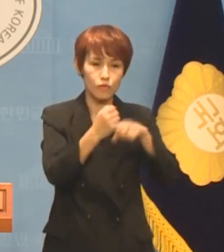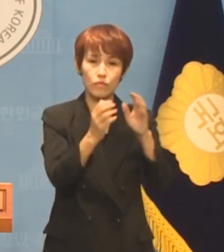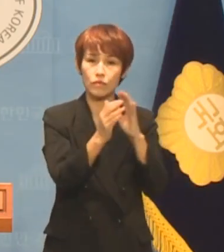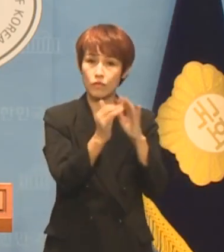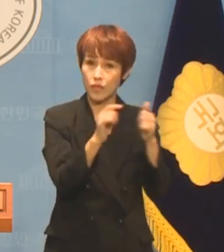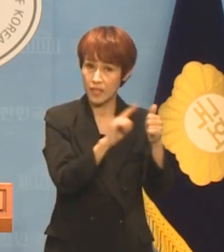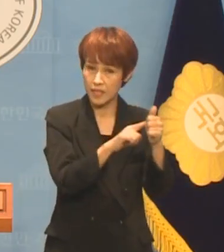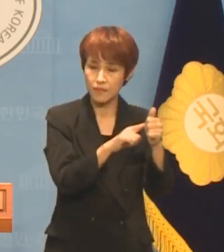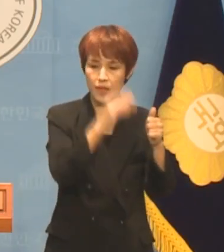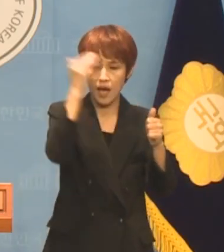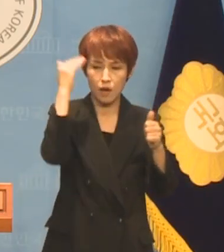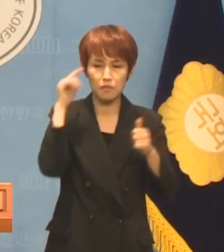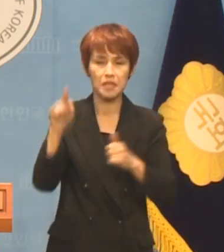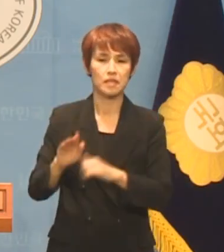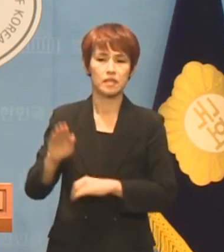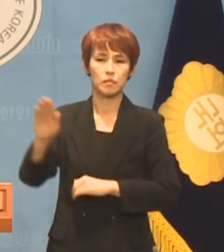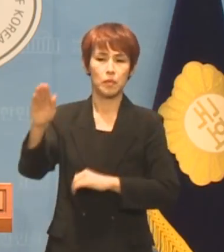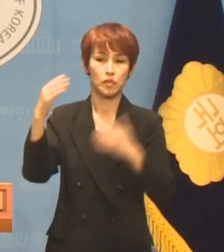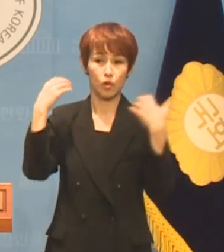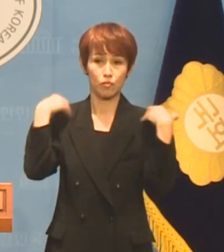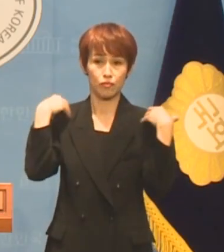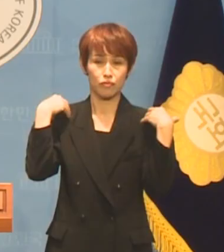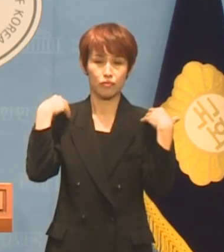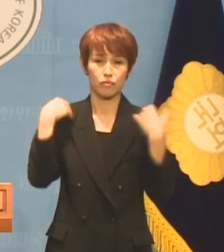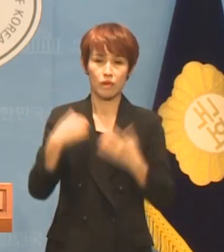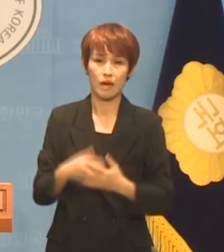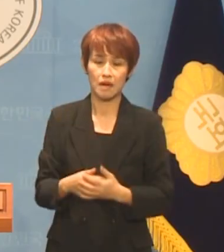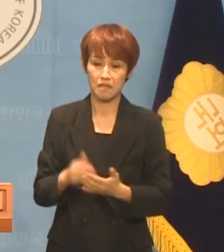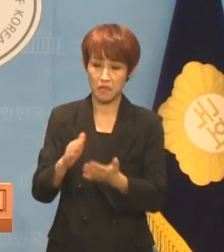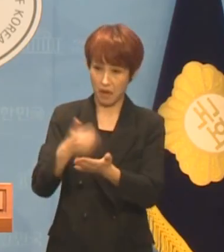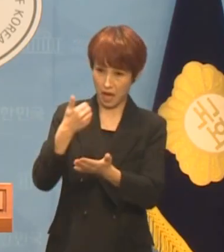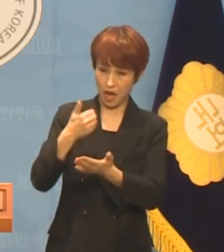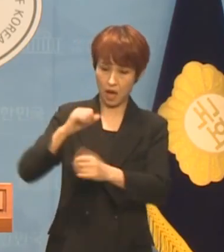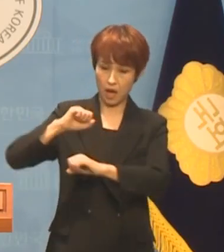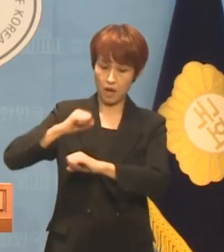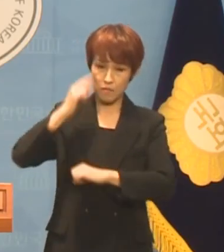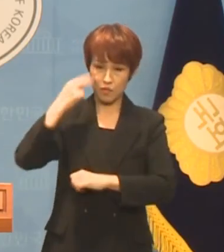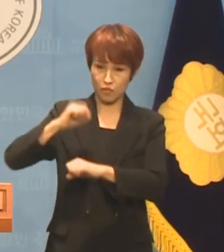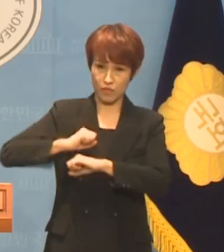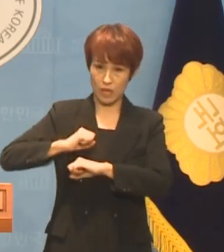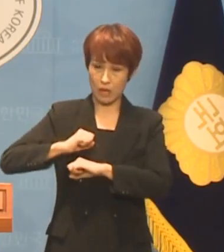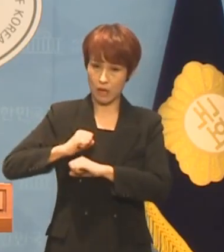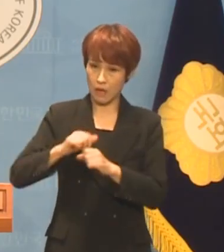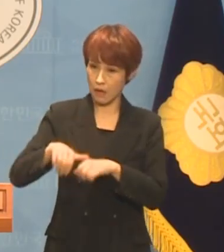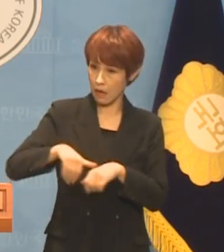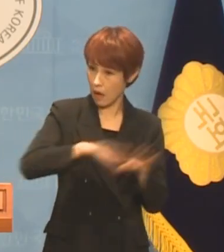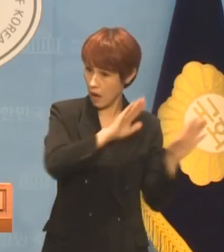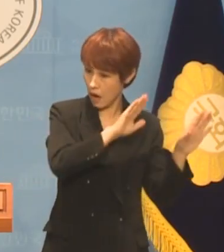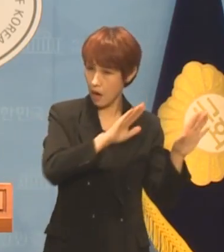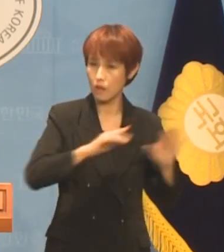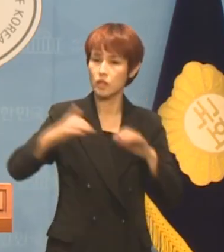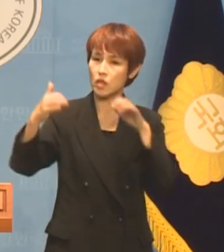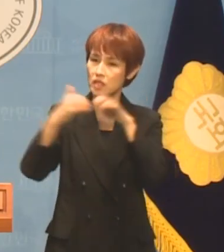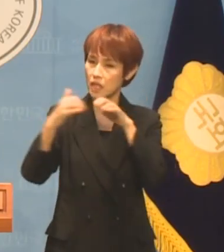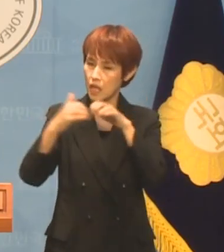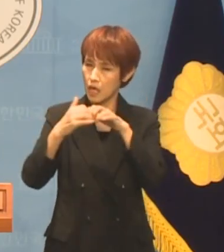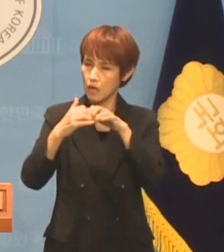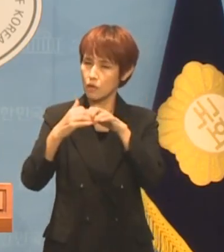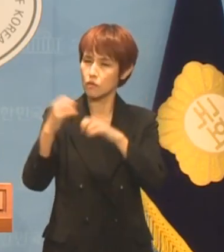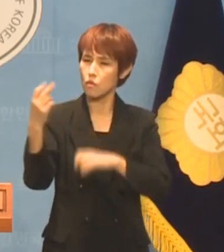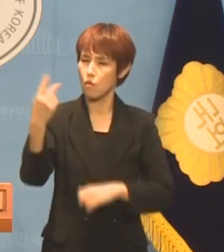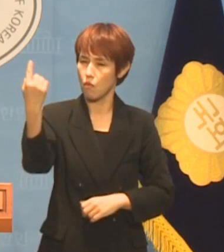연구원이 한국의 진보 정부가 떠나라 해서 우리가 군대를 철수하면 전쟁이 나도 다시 돌아오지 않을 것이라고